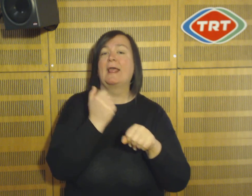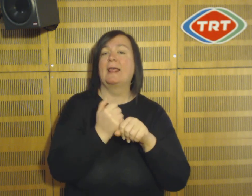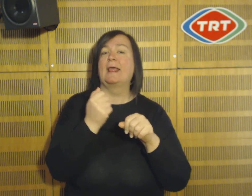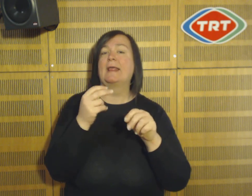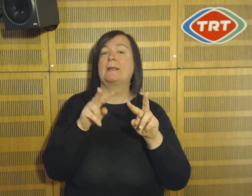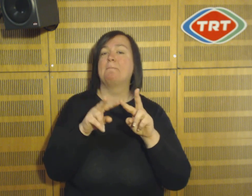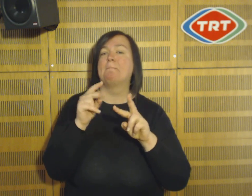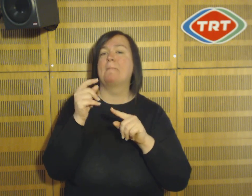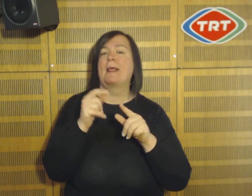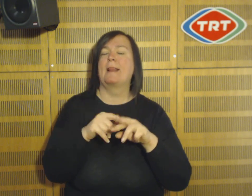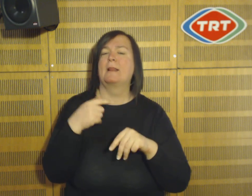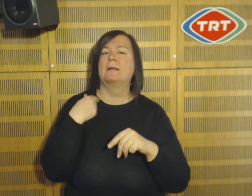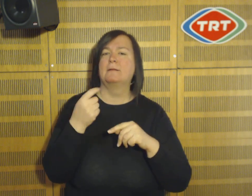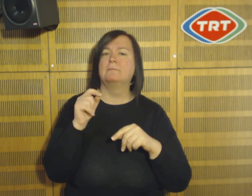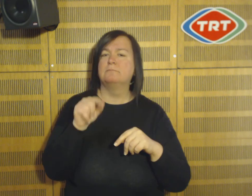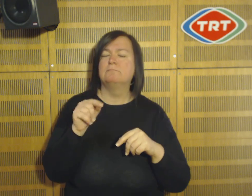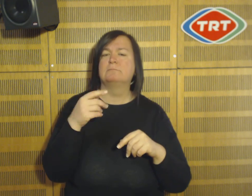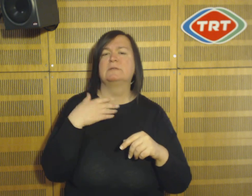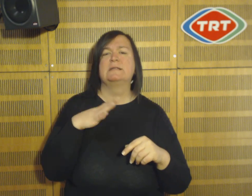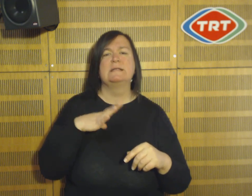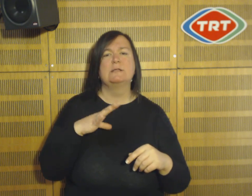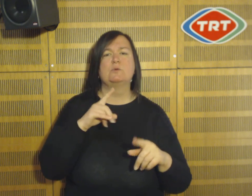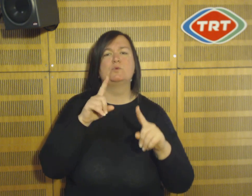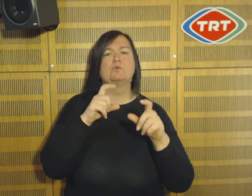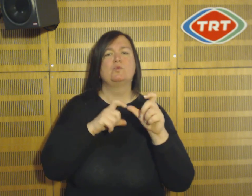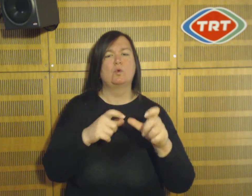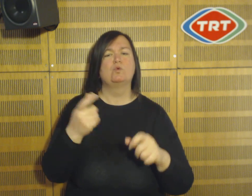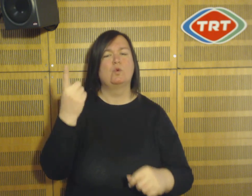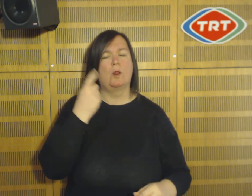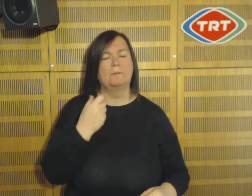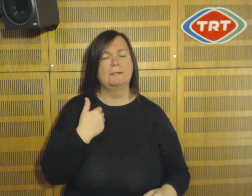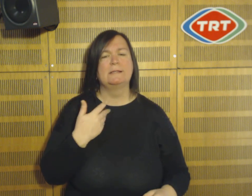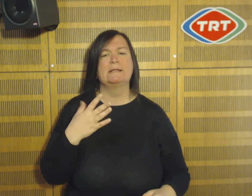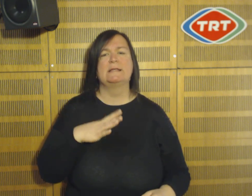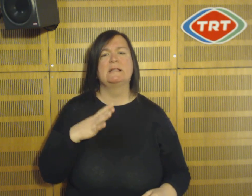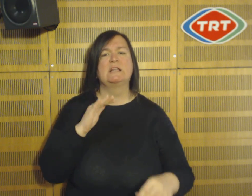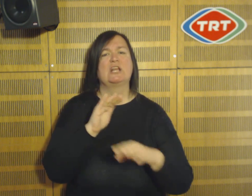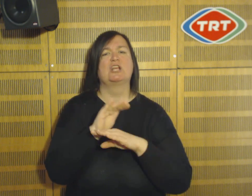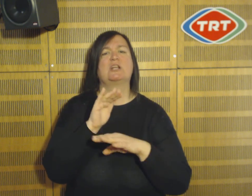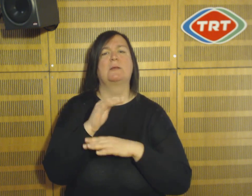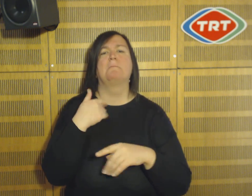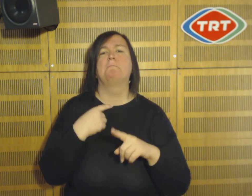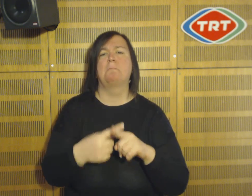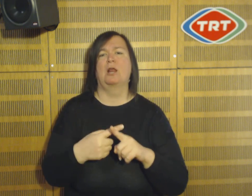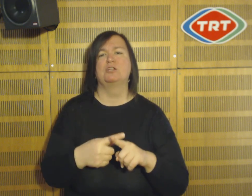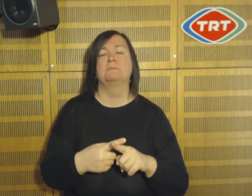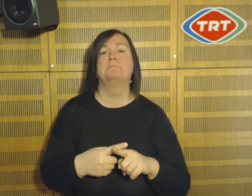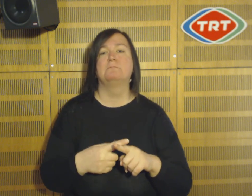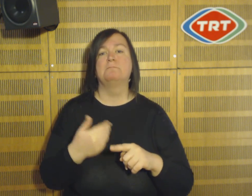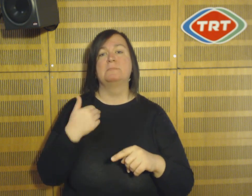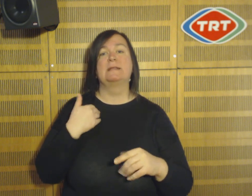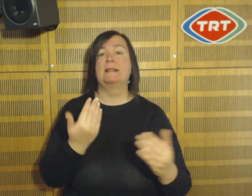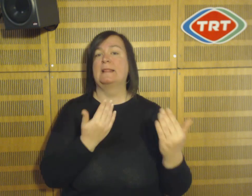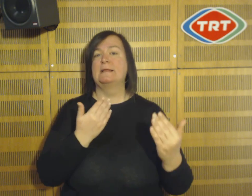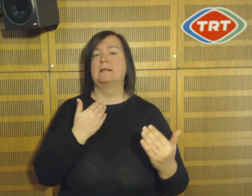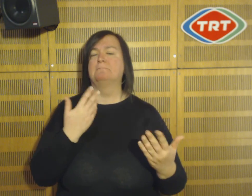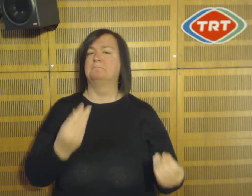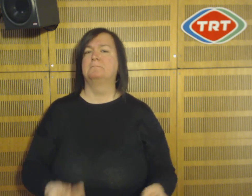adresimizden bize ulaşıp Eee istedikleri soruyu sorabilirler ve istedikleri yaşadıkları sıkıntıları bizimle paylaşıp e bizden destek talep edebilirler Evet